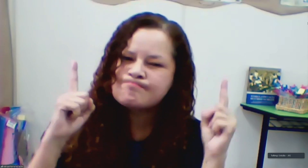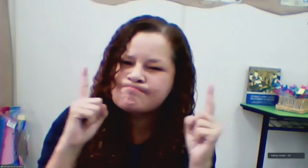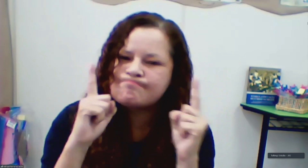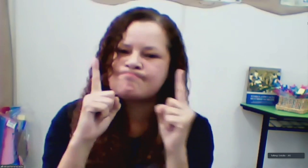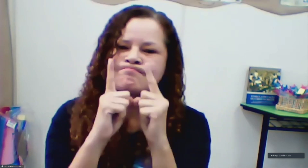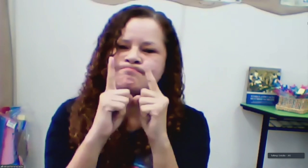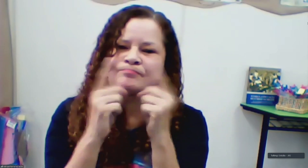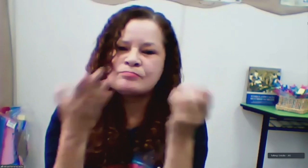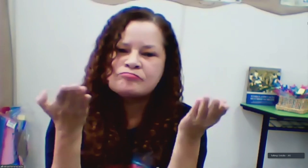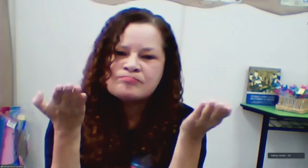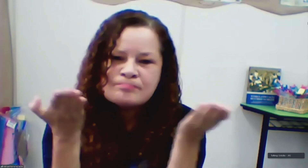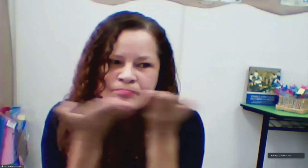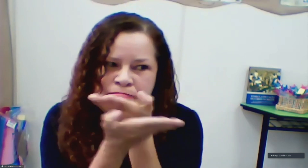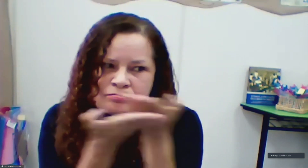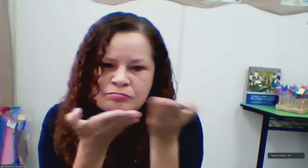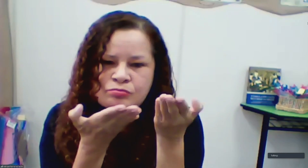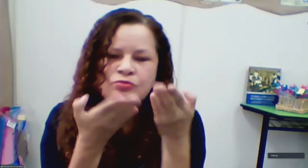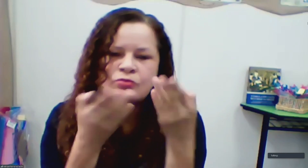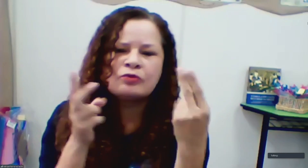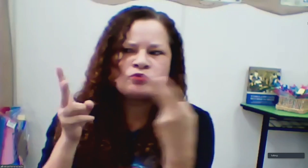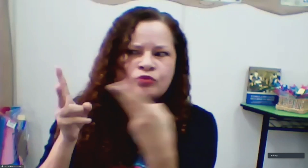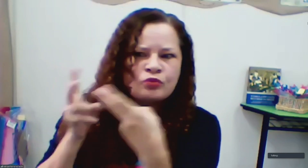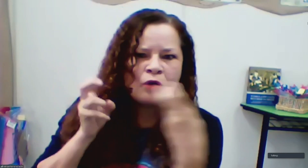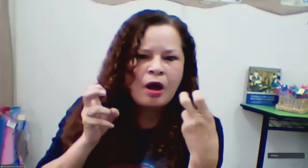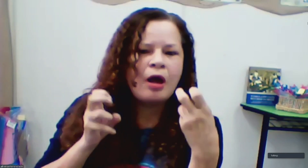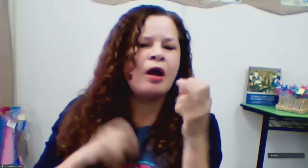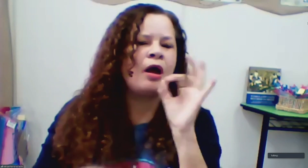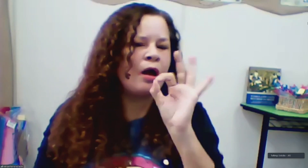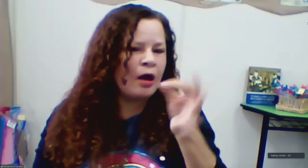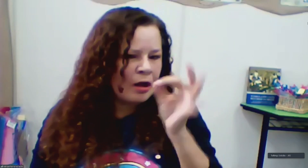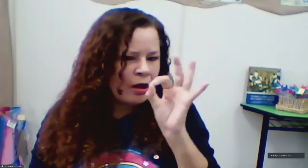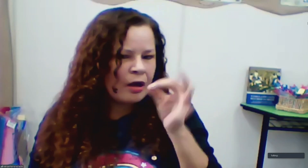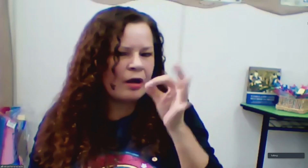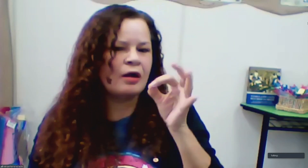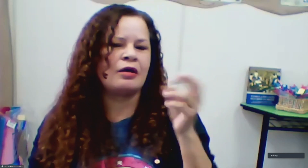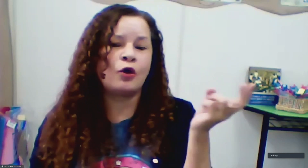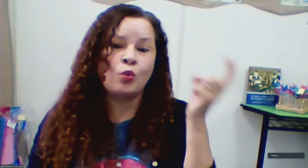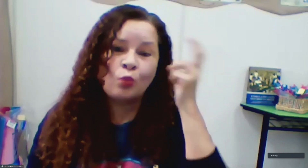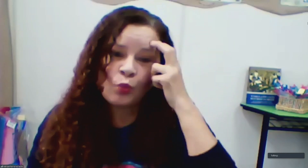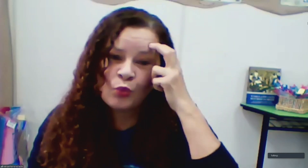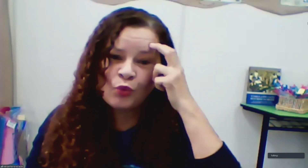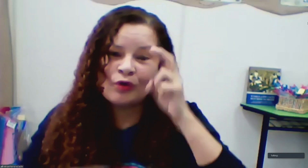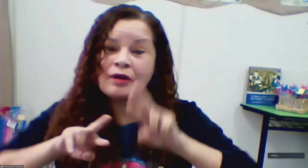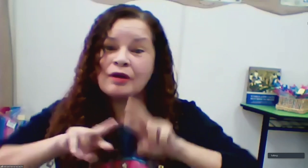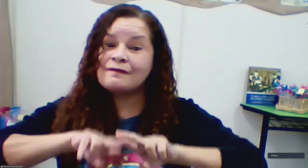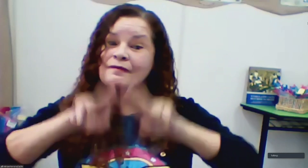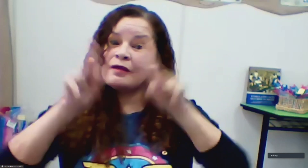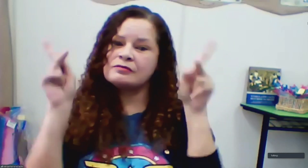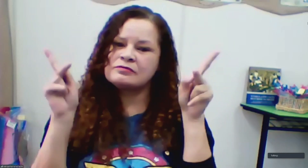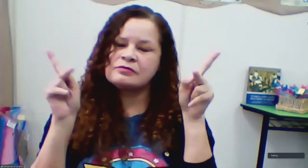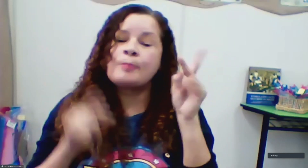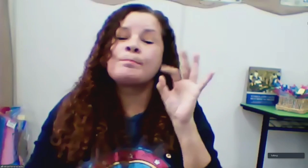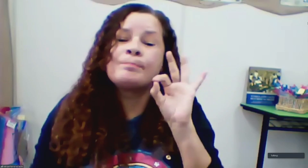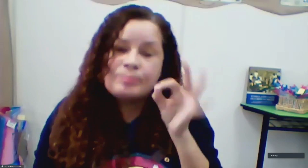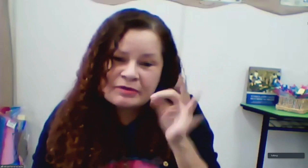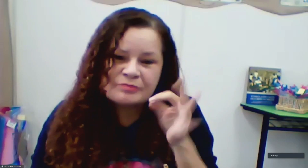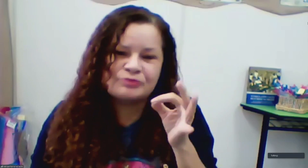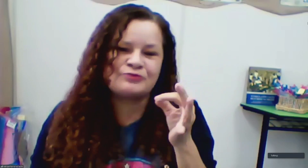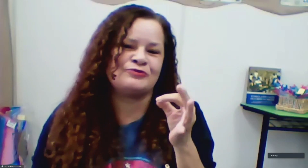Por exemplo, a questão da empatia. Quando tem esse encontro, essa troca, sabe, a percepção, isso é muito